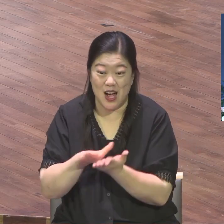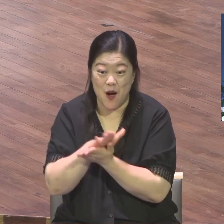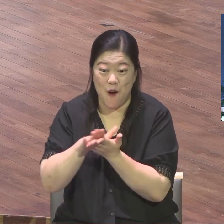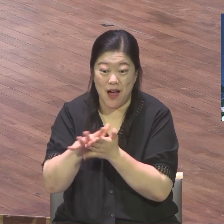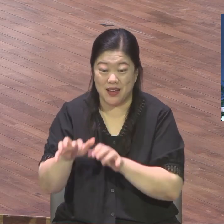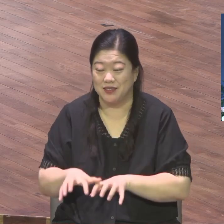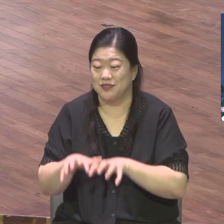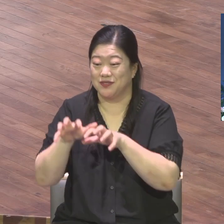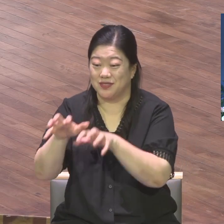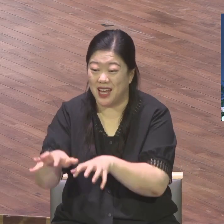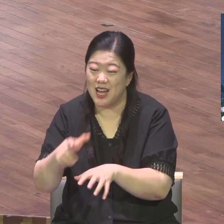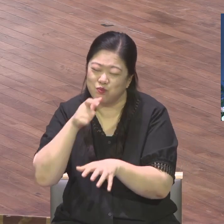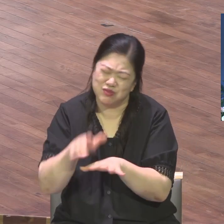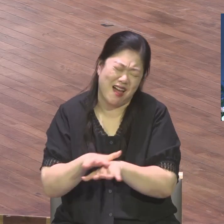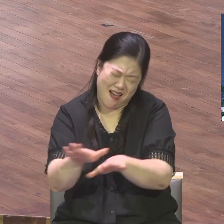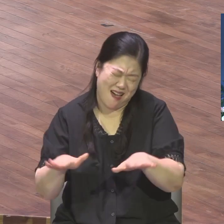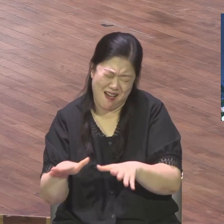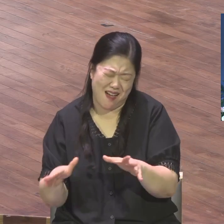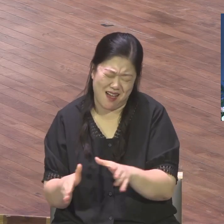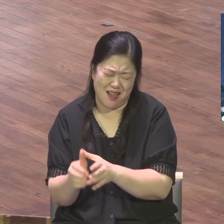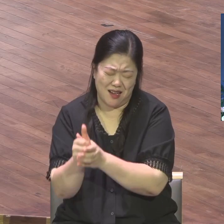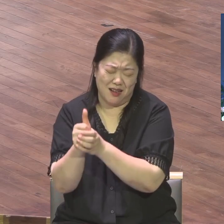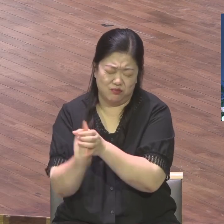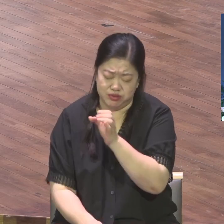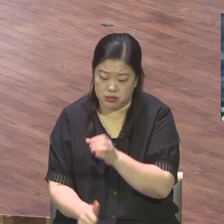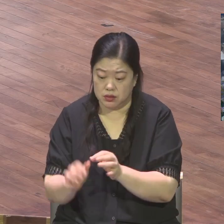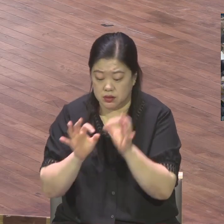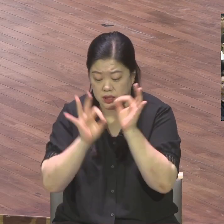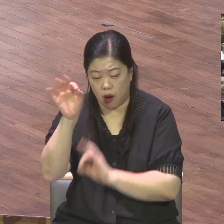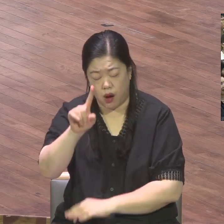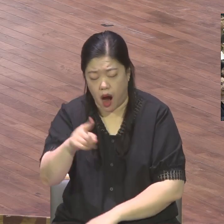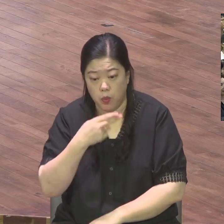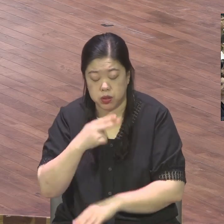한 건도 사고가 없어. 하나님이 지켜주셨다.